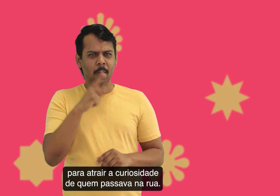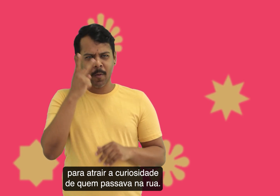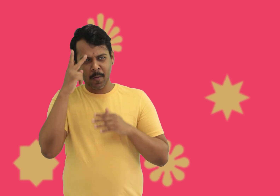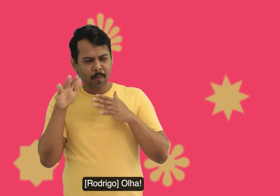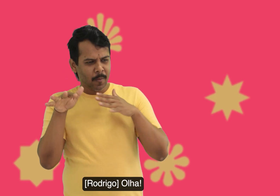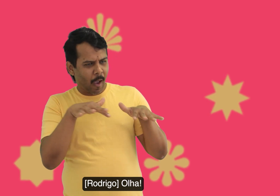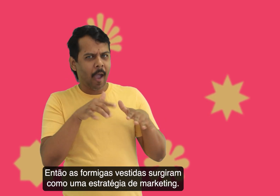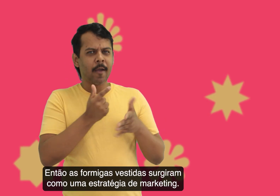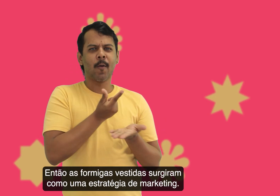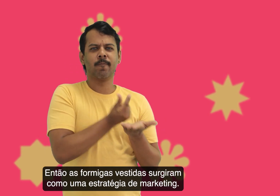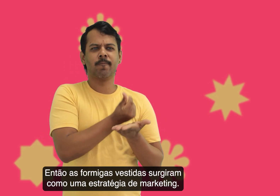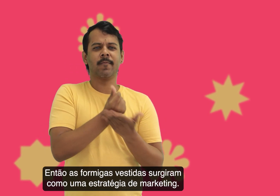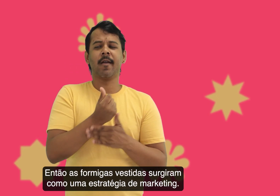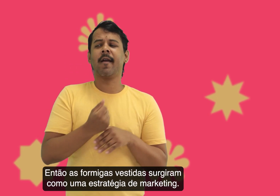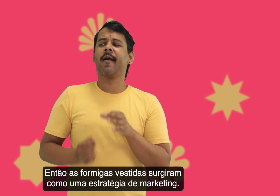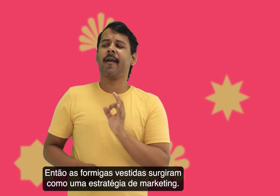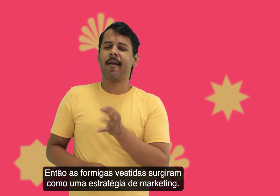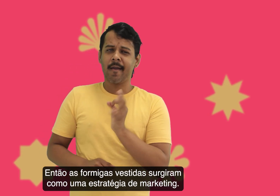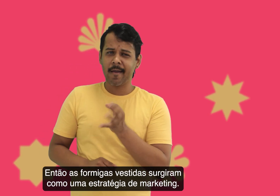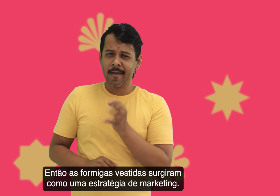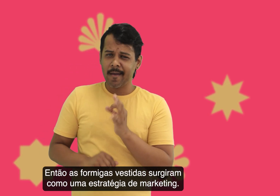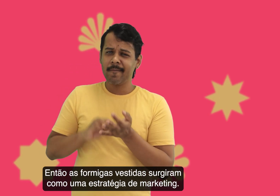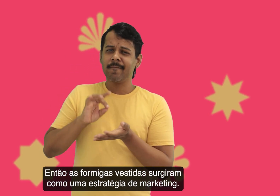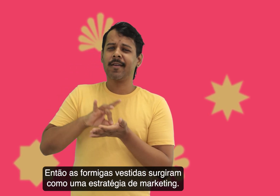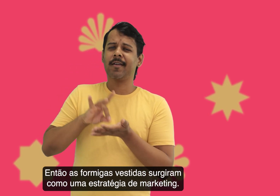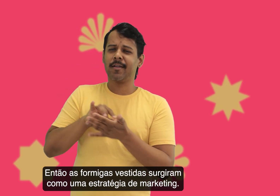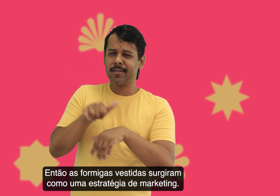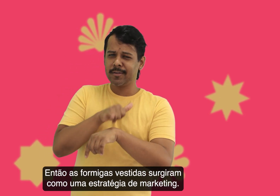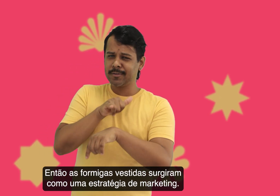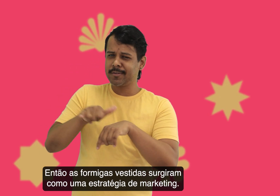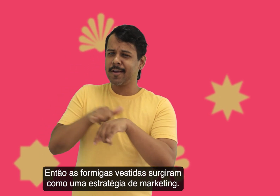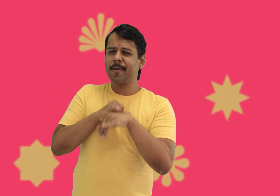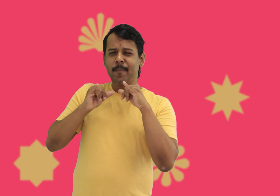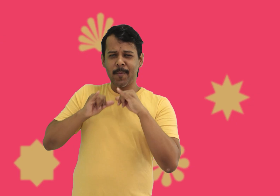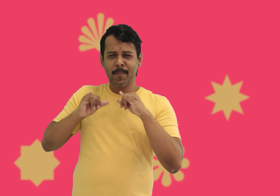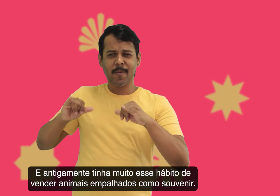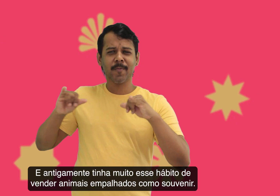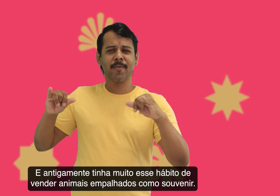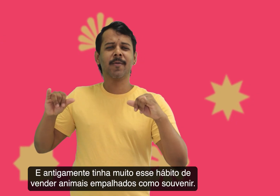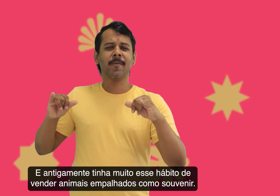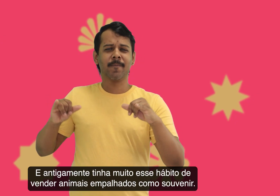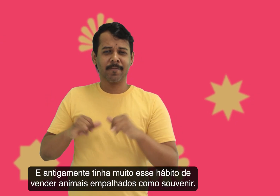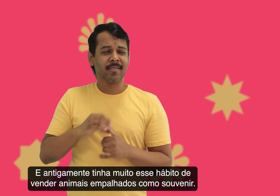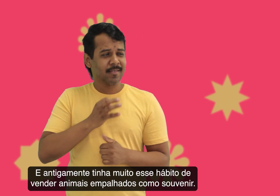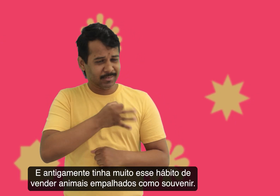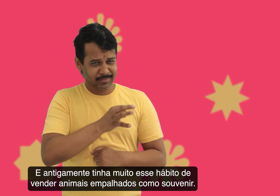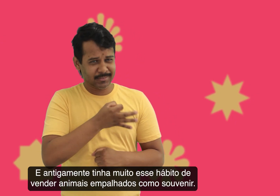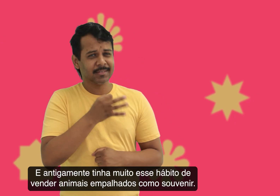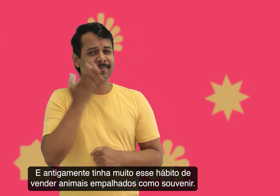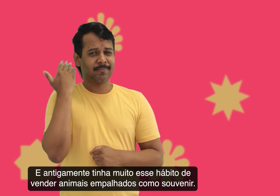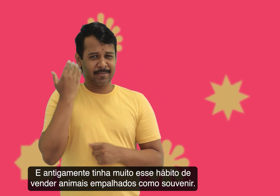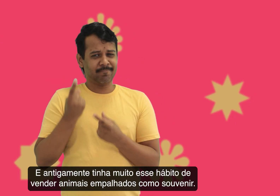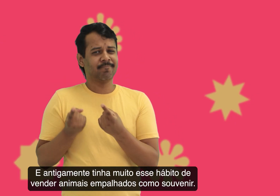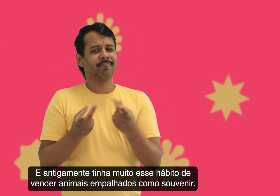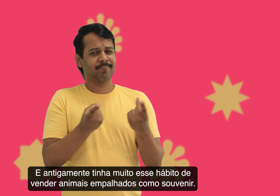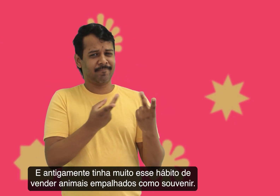rua. Olha, então as formigas vestidas surgiram como uma estratégia de marketing. E antigamente tinha muito esse hábito de vender